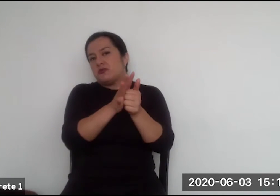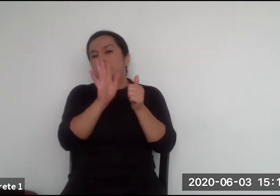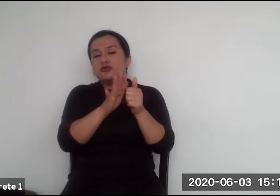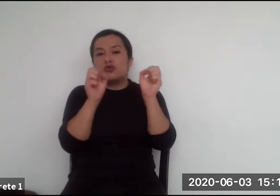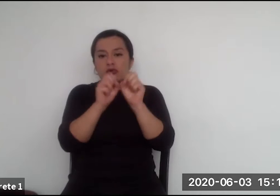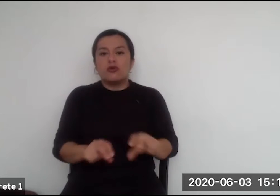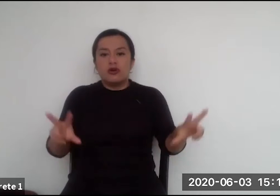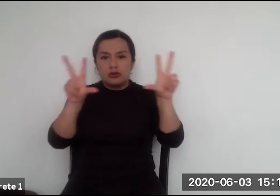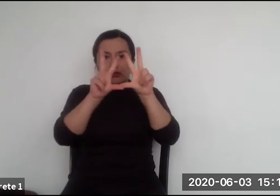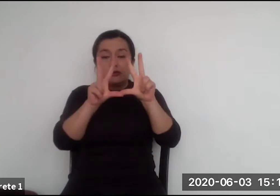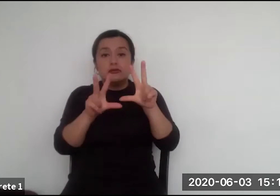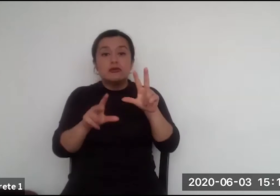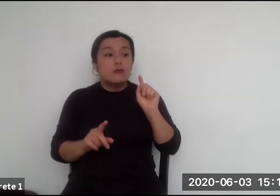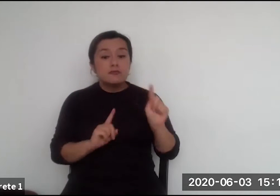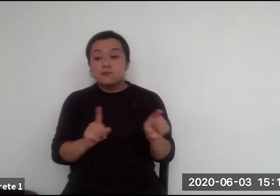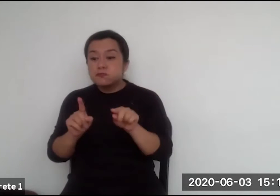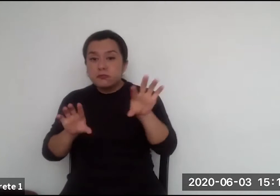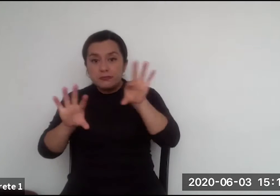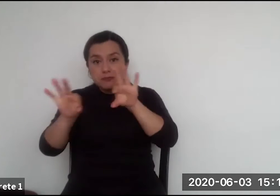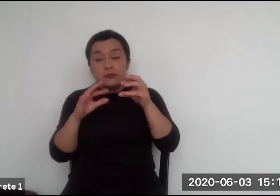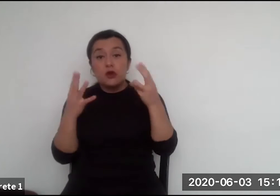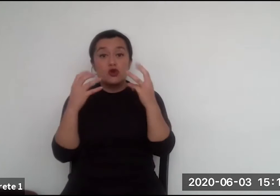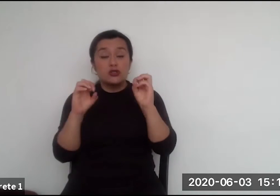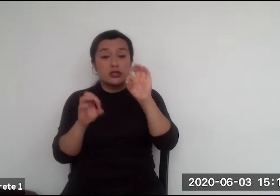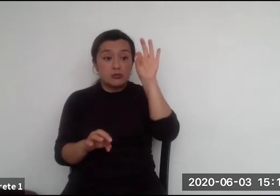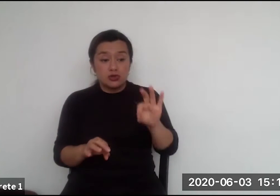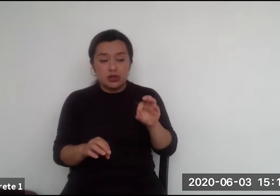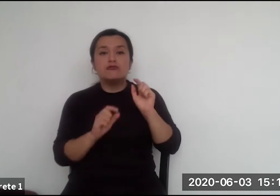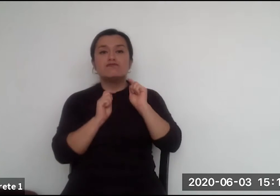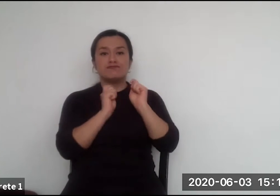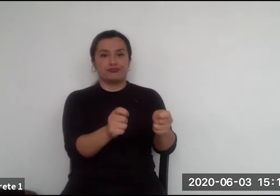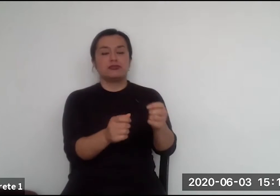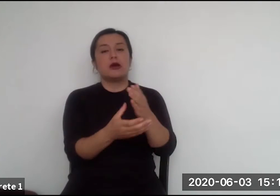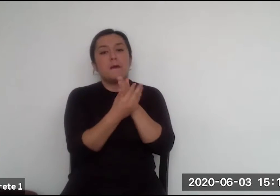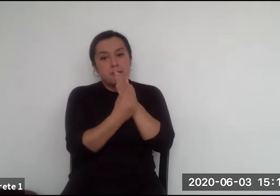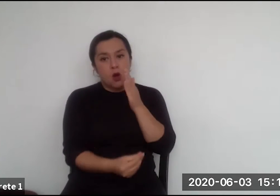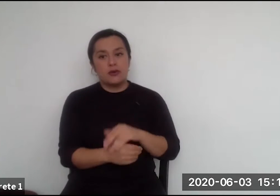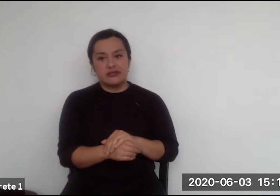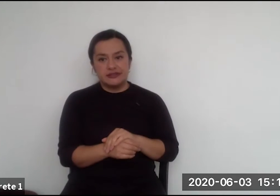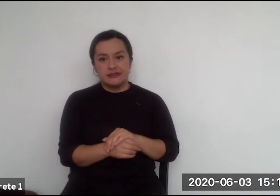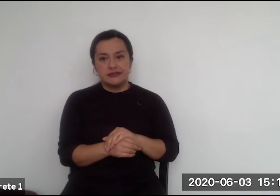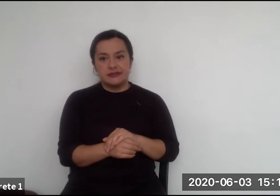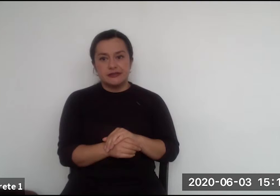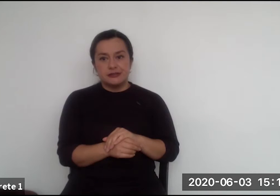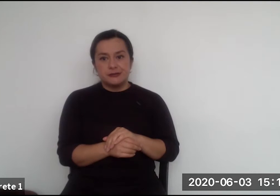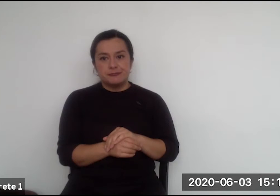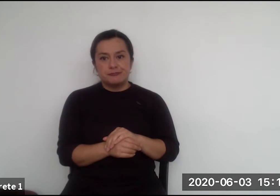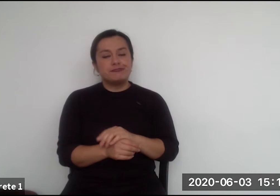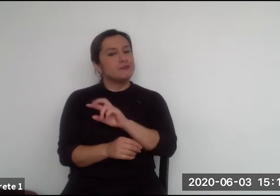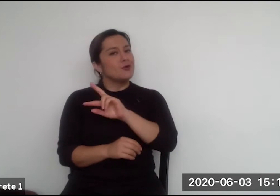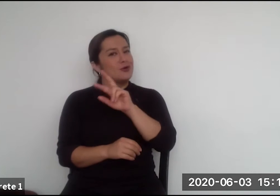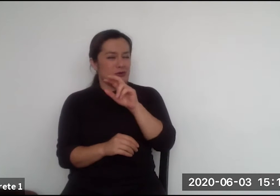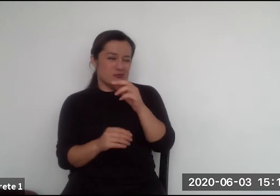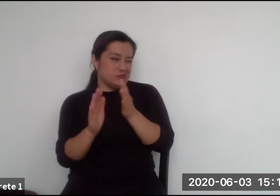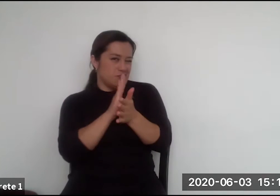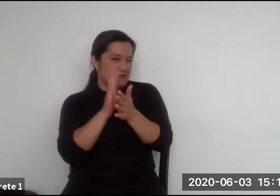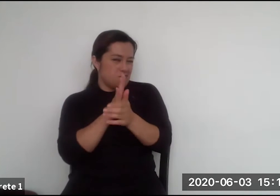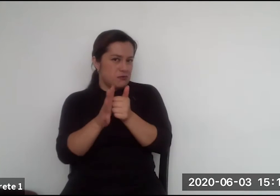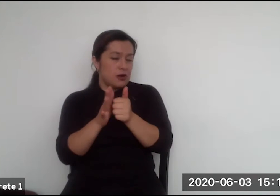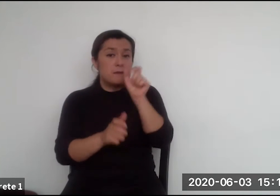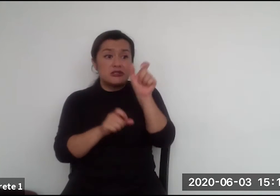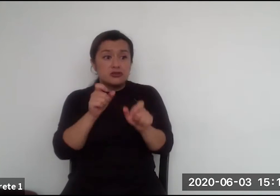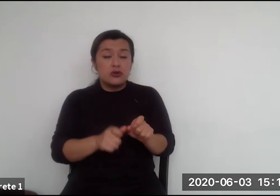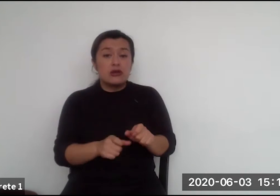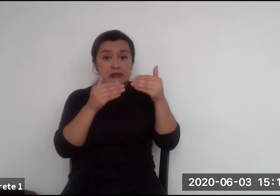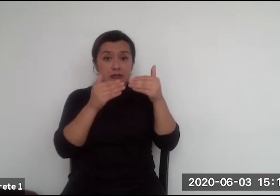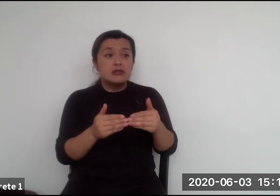están categorizados, clasificados como pobres. Otros informes hablan de las personas con discapacidad como los más